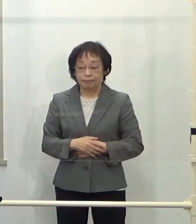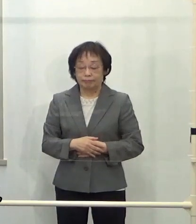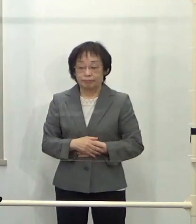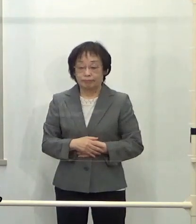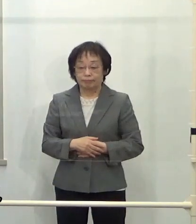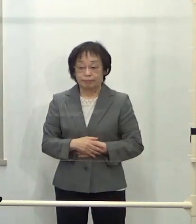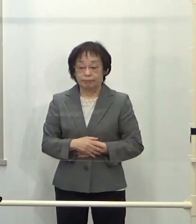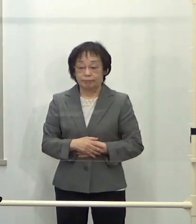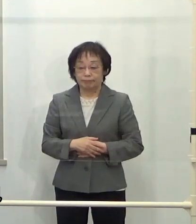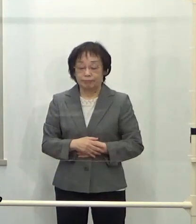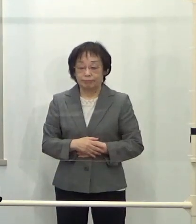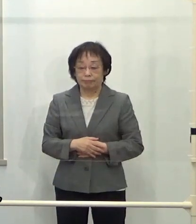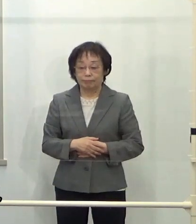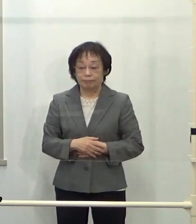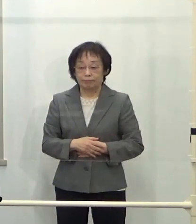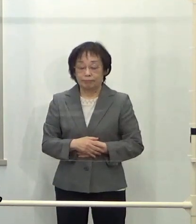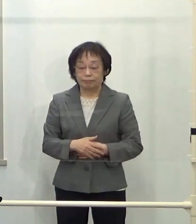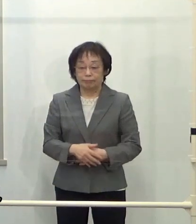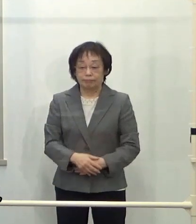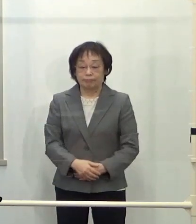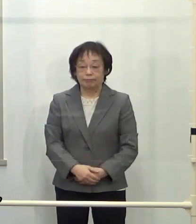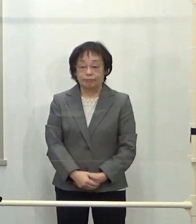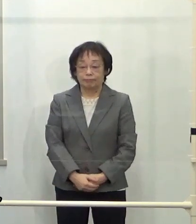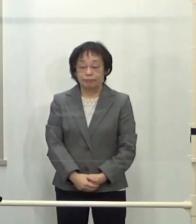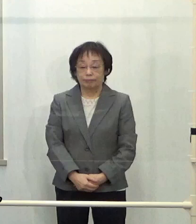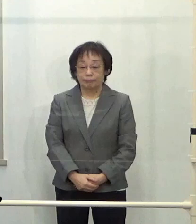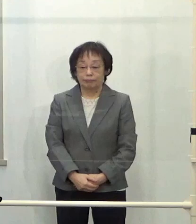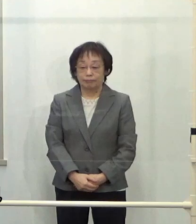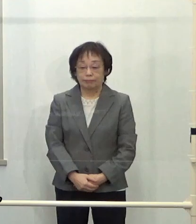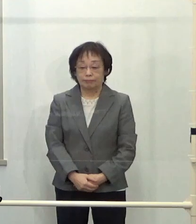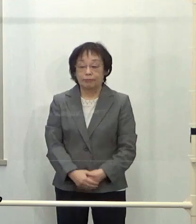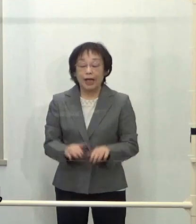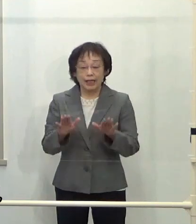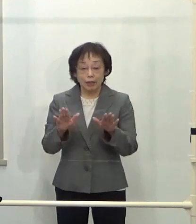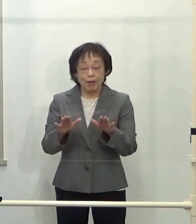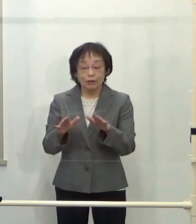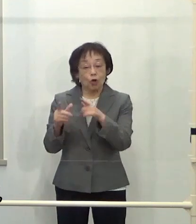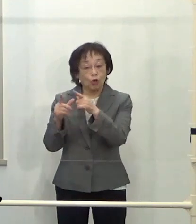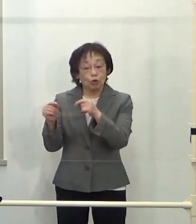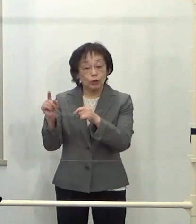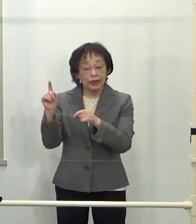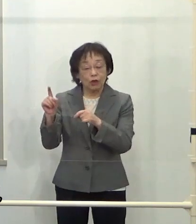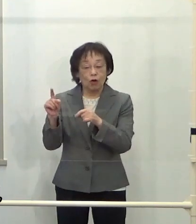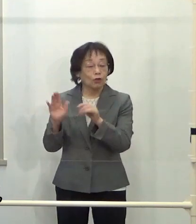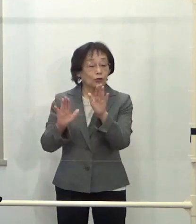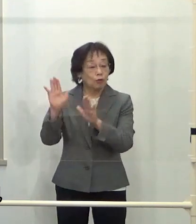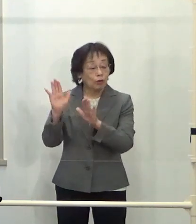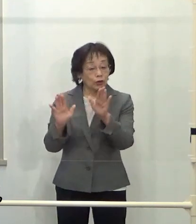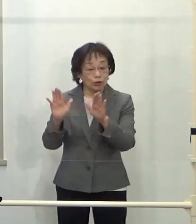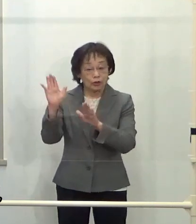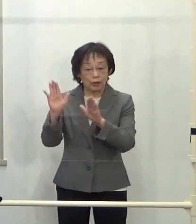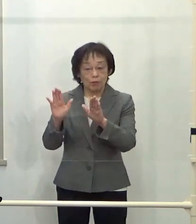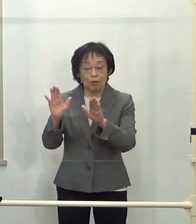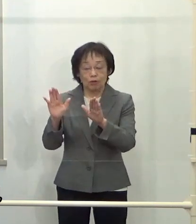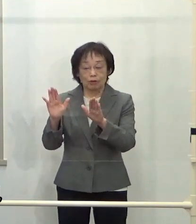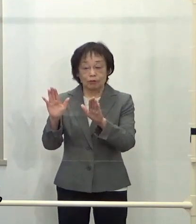けど、まあ、この、まあ、洋上風力にしても、まあ、太陽光にしても、まあ、やっぱり